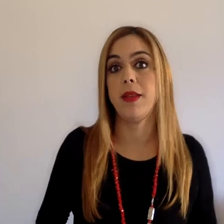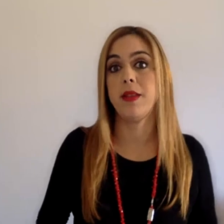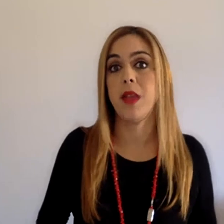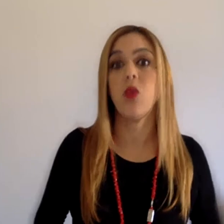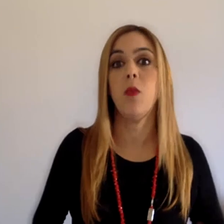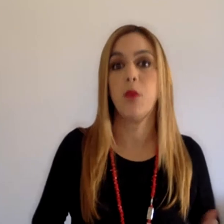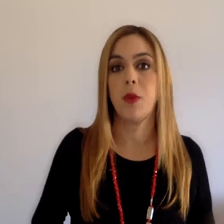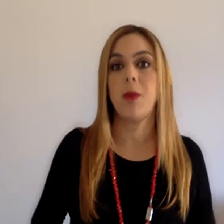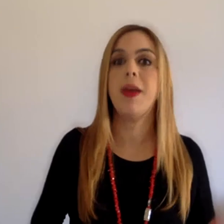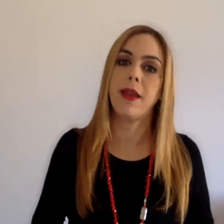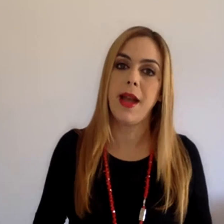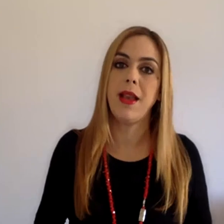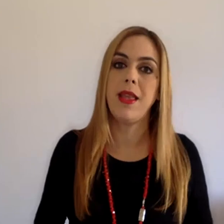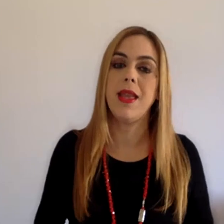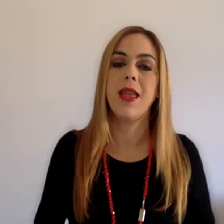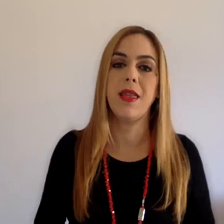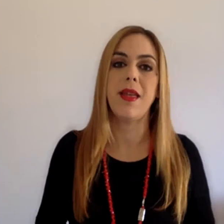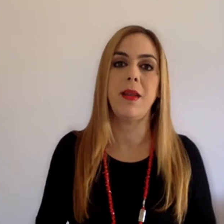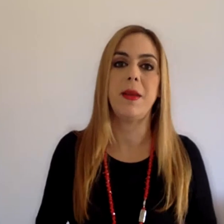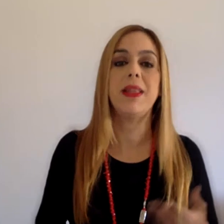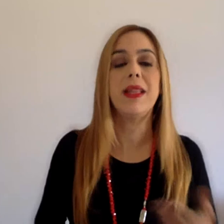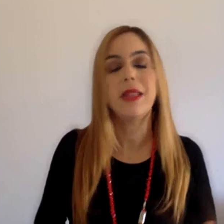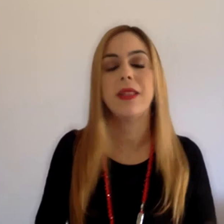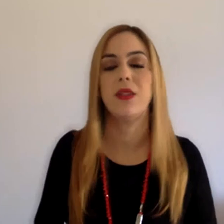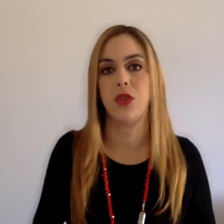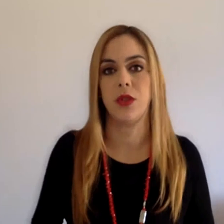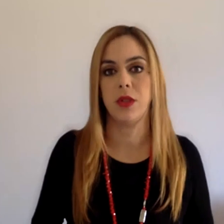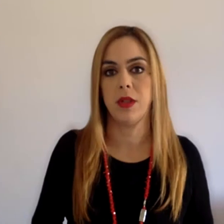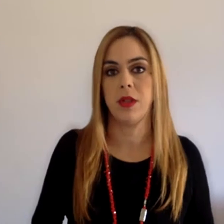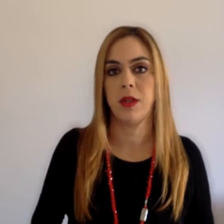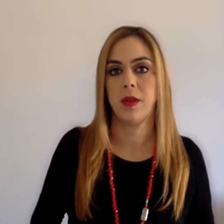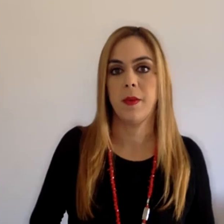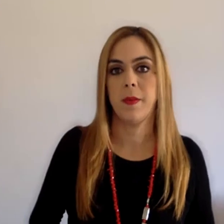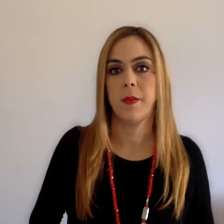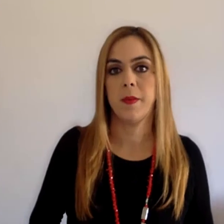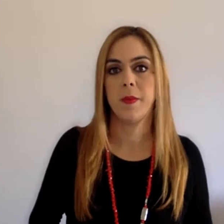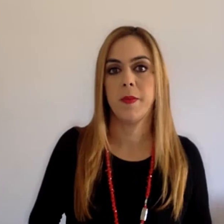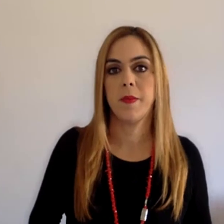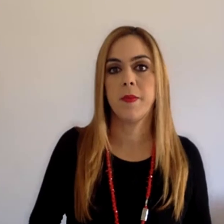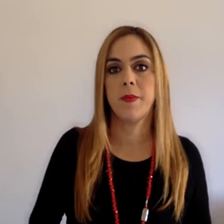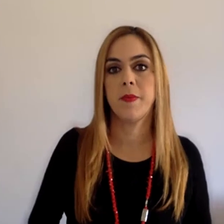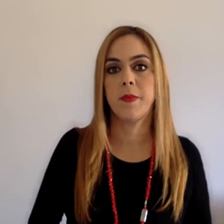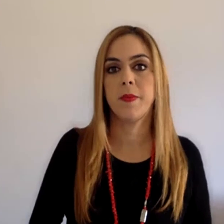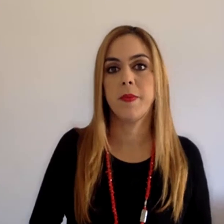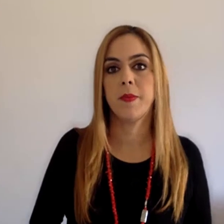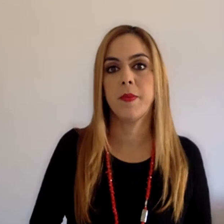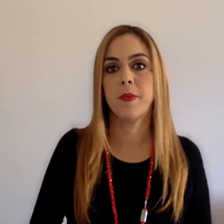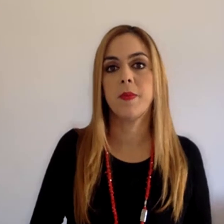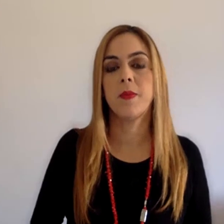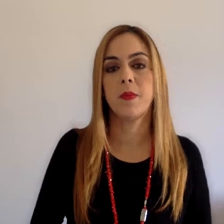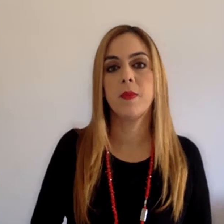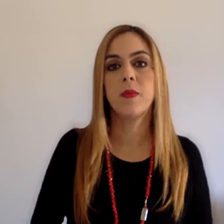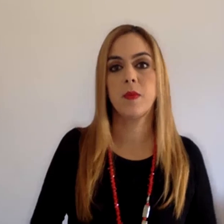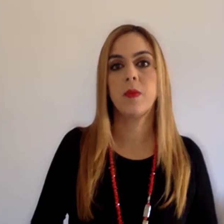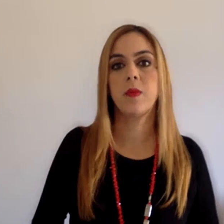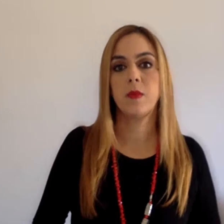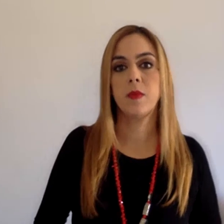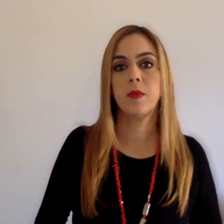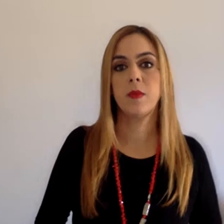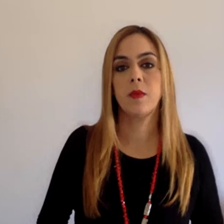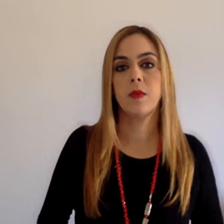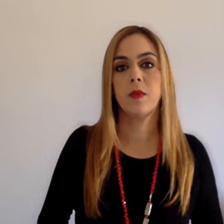país y es un problema real y que hay que darle bastante atención pues mira hay diversas formas de arte del